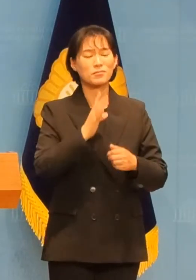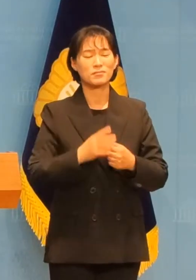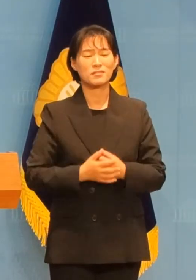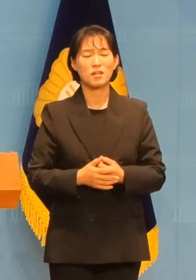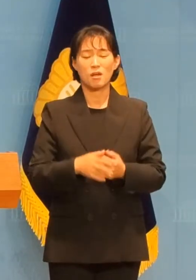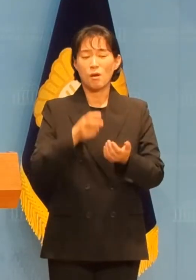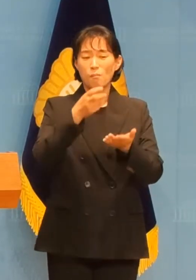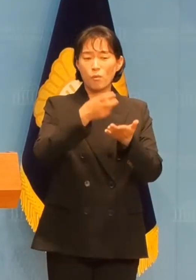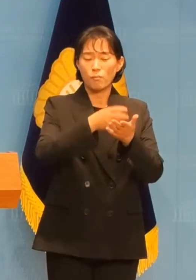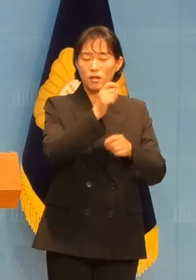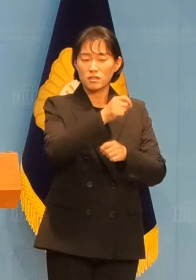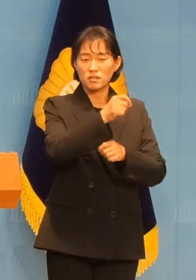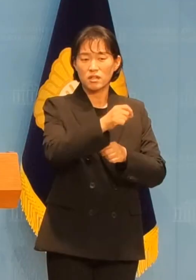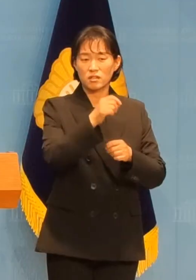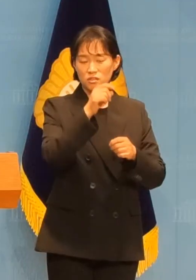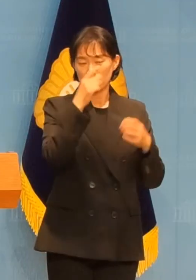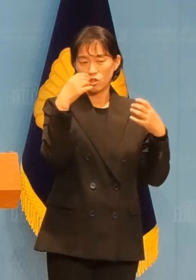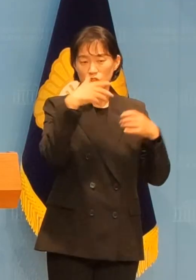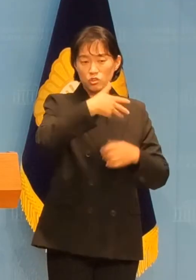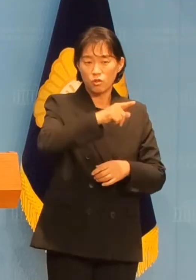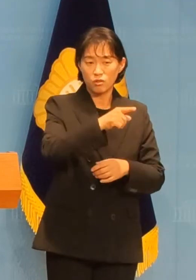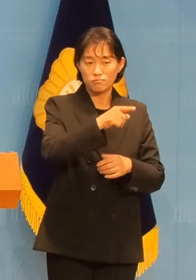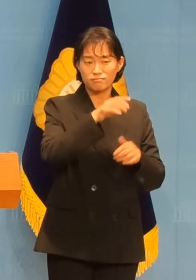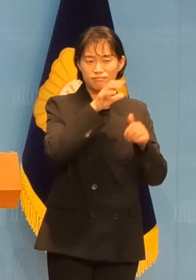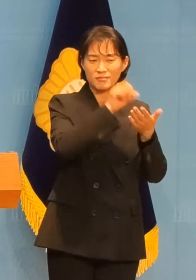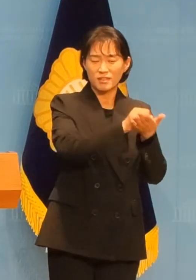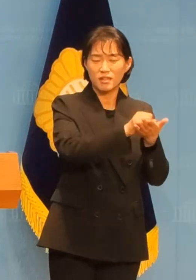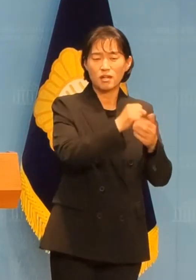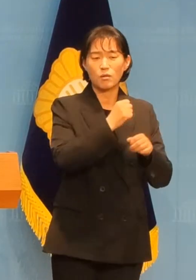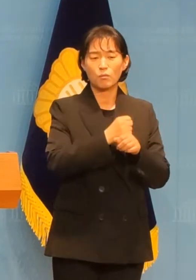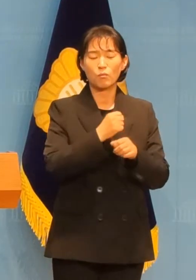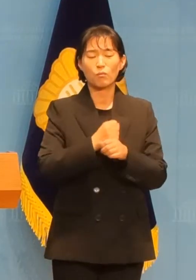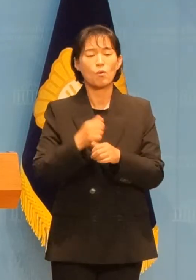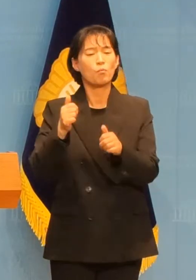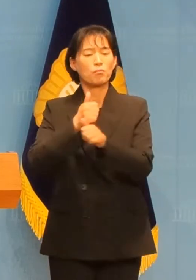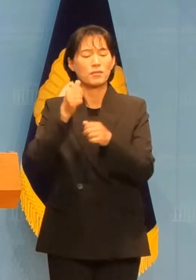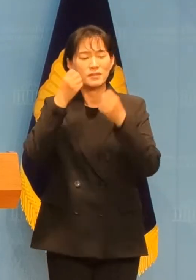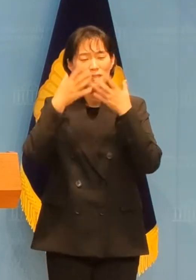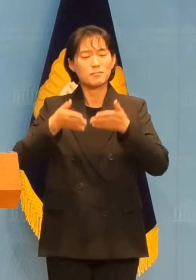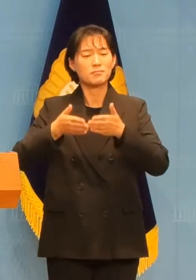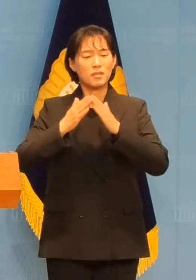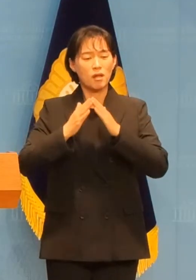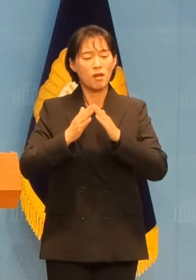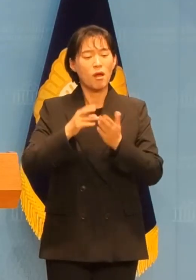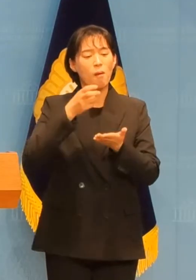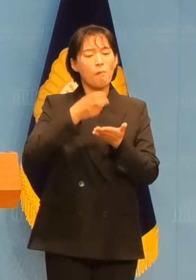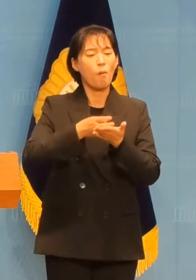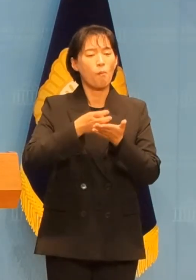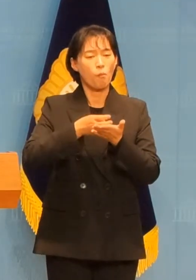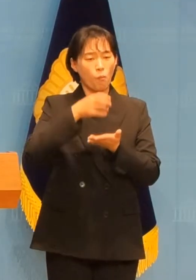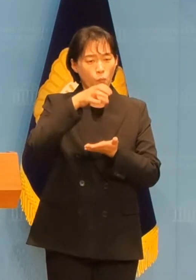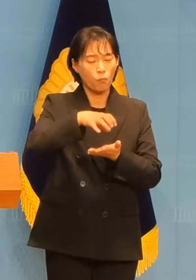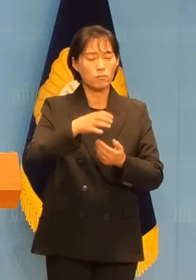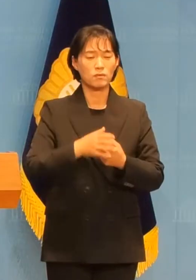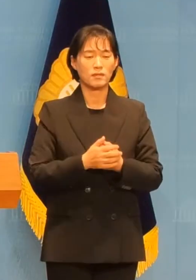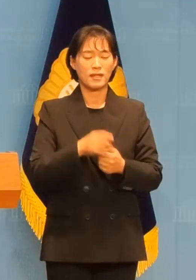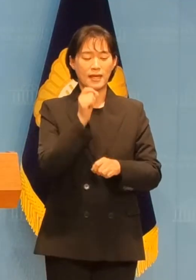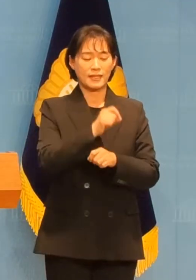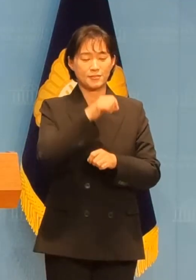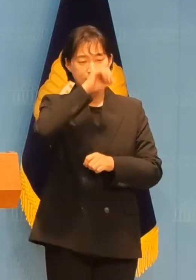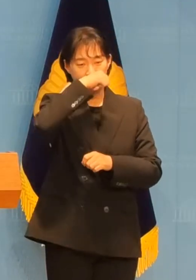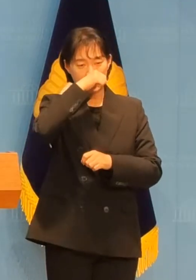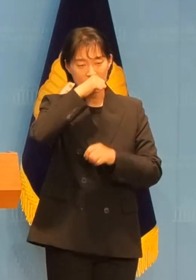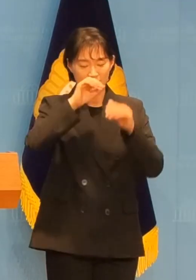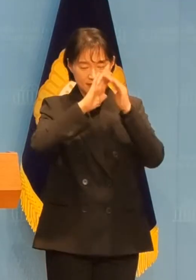폐지하고 외부 인사 중심의 사법행정위원회를 신설해 법원의 인사, 행정, 예산을